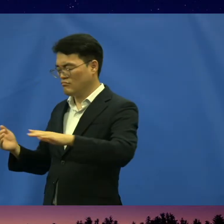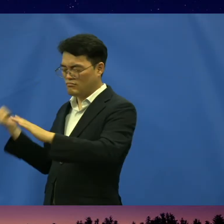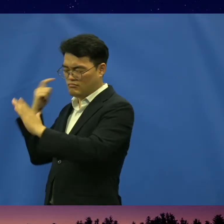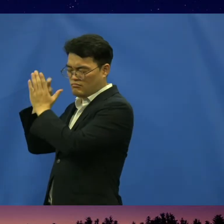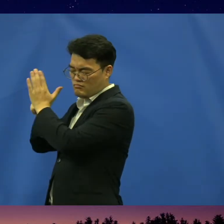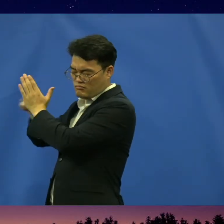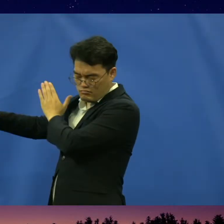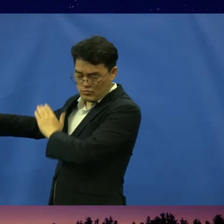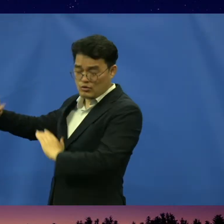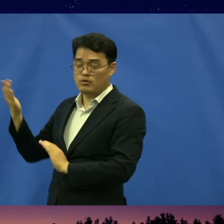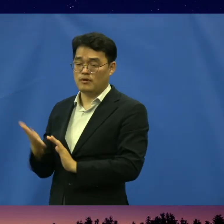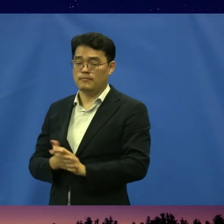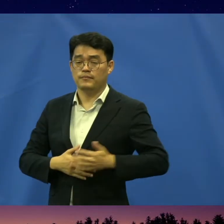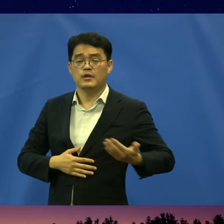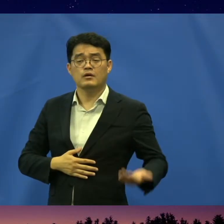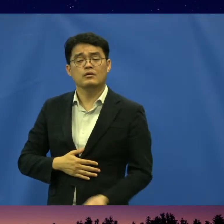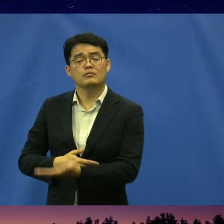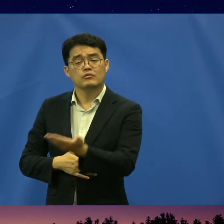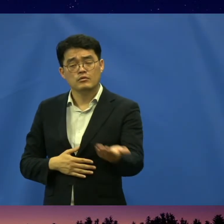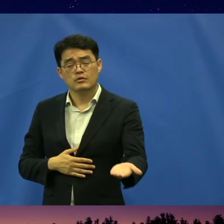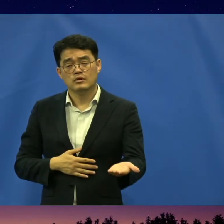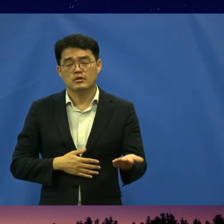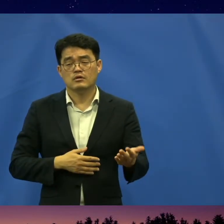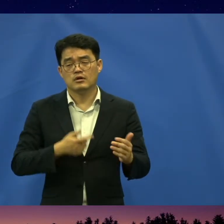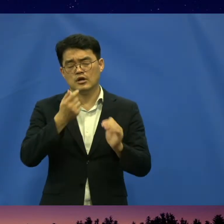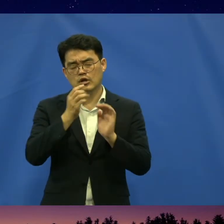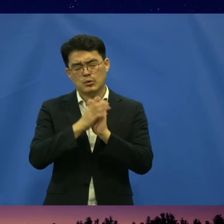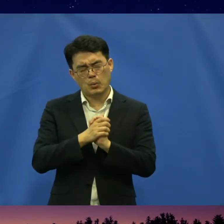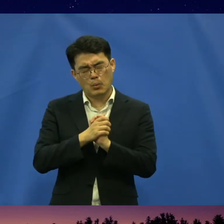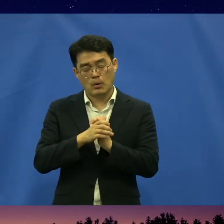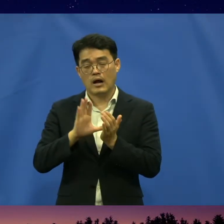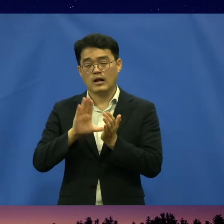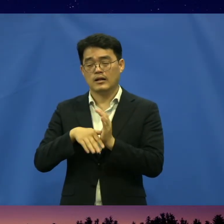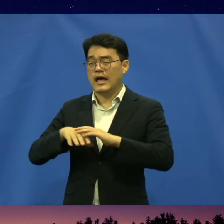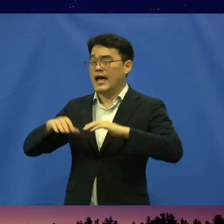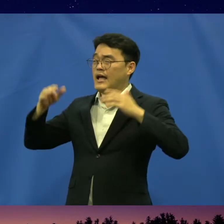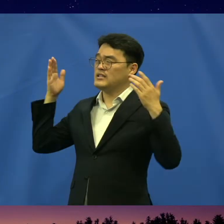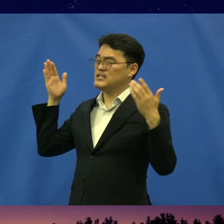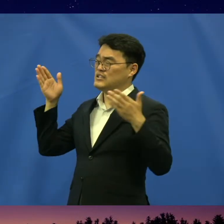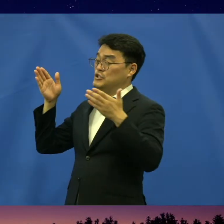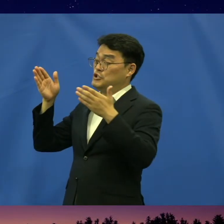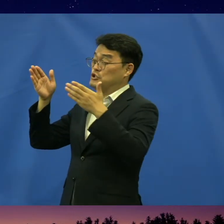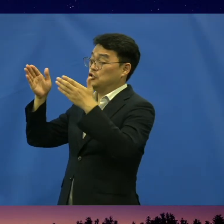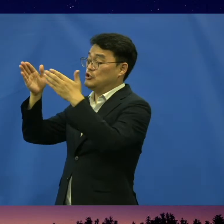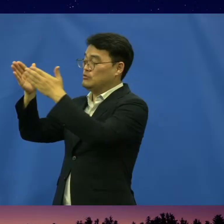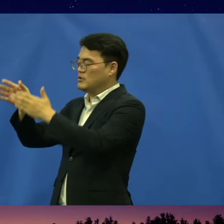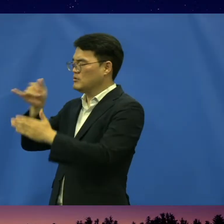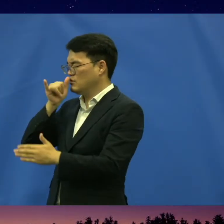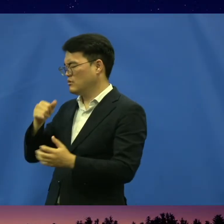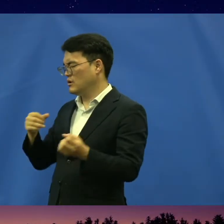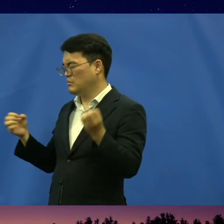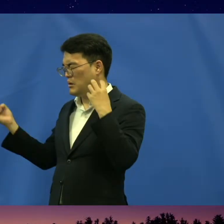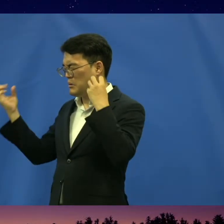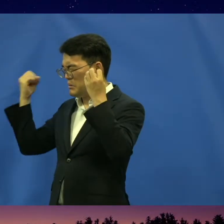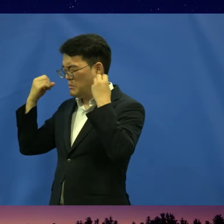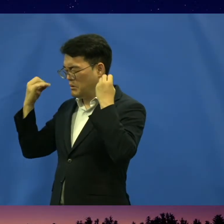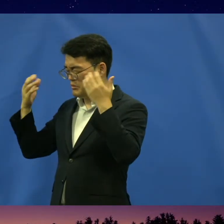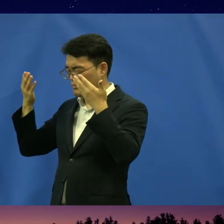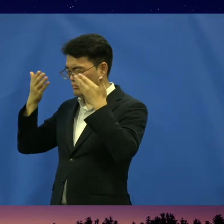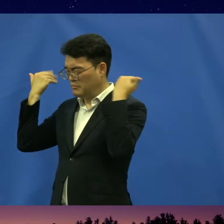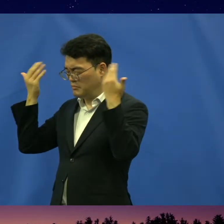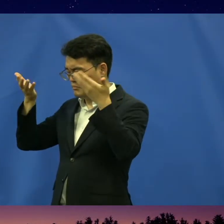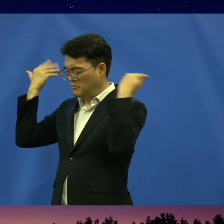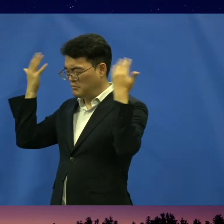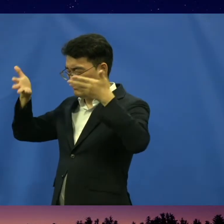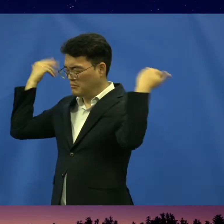와서 여러분들이 기도할 때 몰입이 되는 분들이 계세요. 기도에 훈련이 된 분들은 옆에서 무슨 소리를 해도 내가 기도, 하나님과 나와의